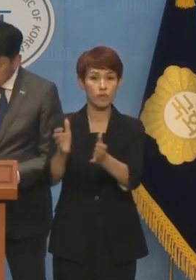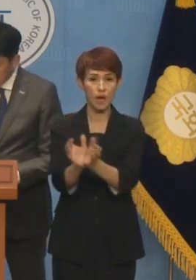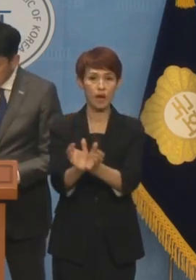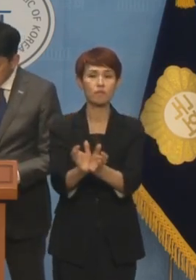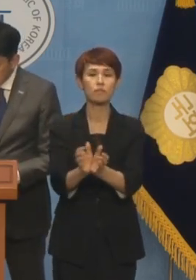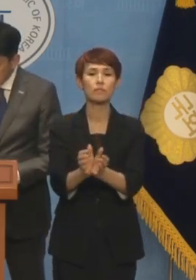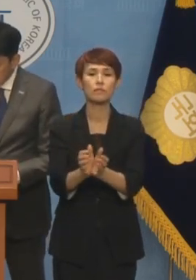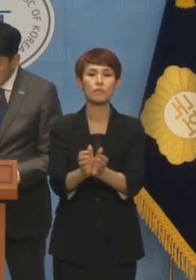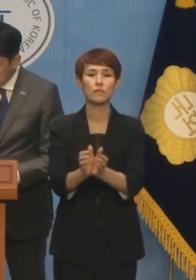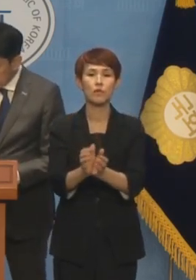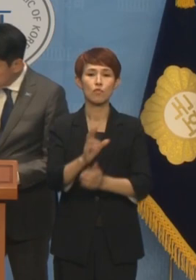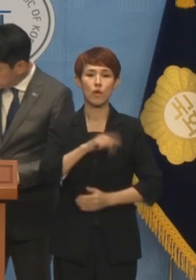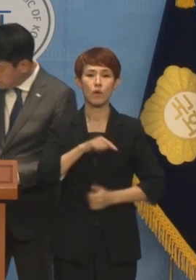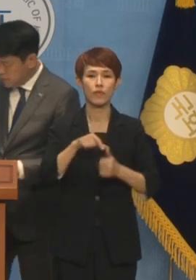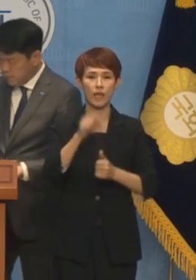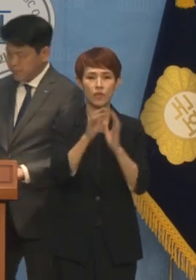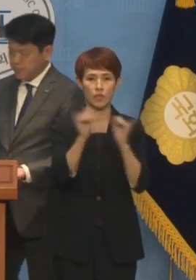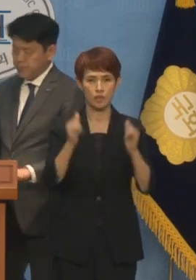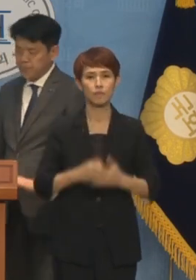국회의원 당선인 김준영.